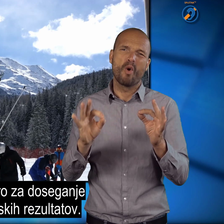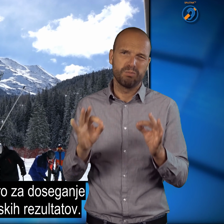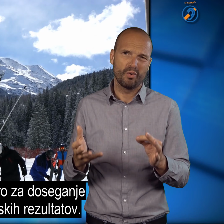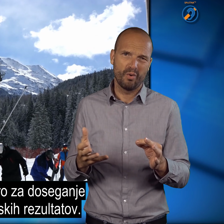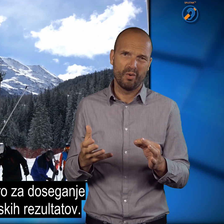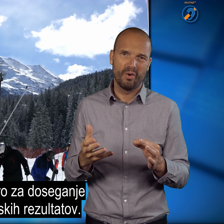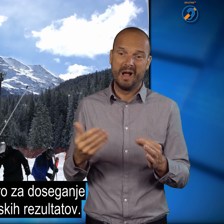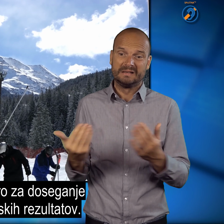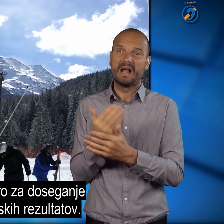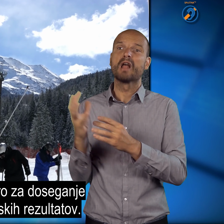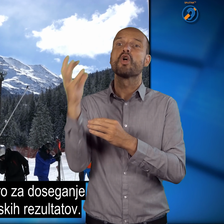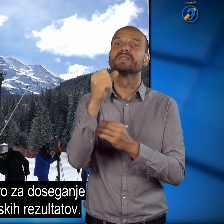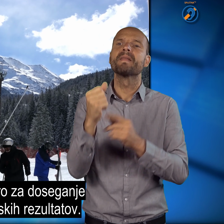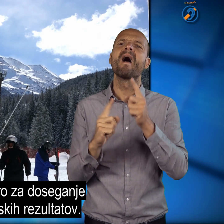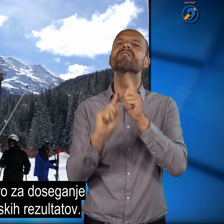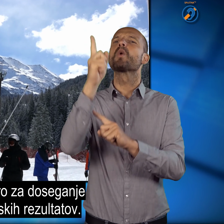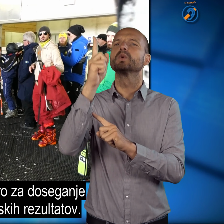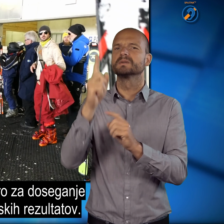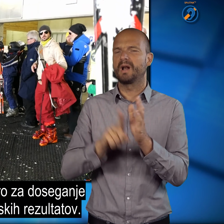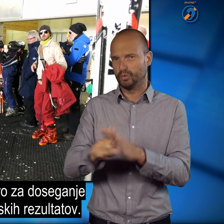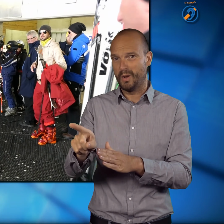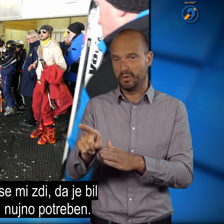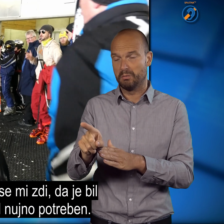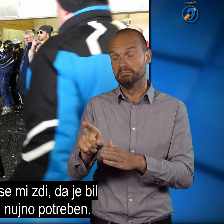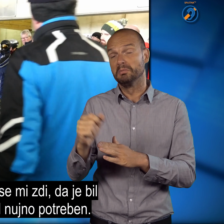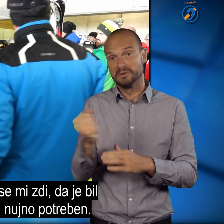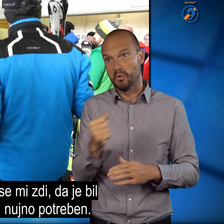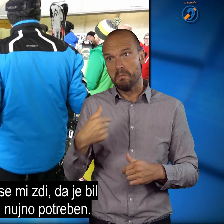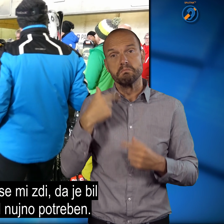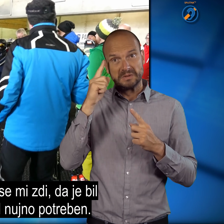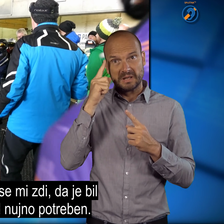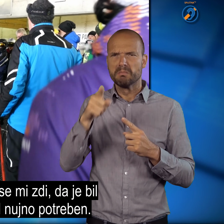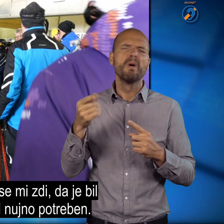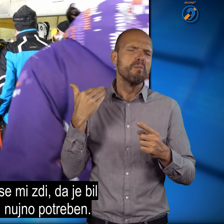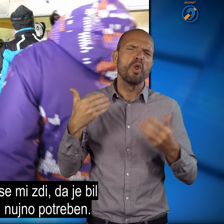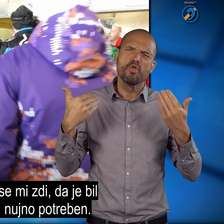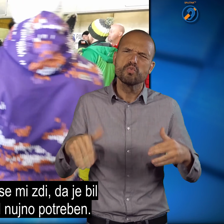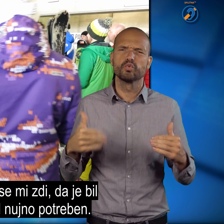dobro za doseganje vrhunskih rezultatov. Tako da se mi zdi, da je bilo